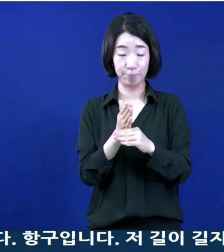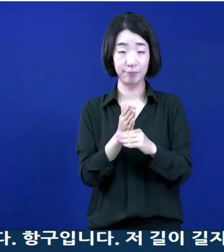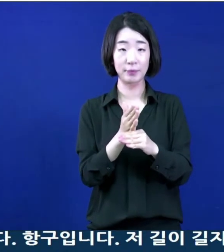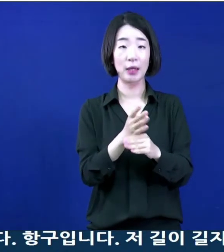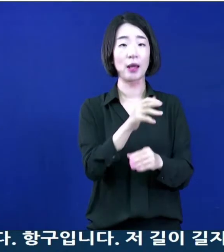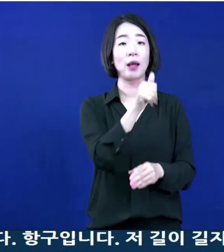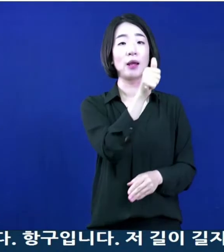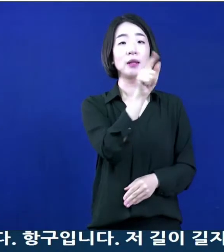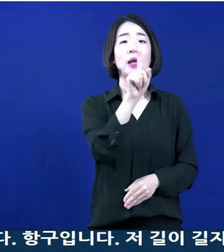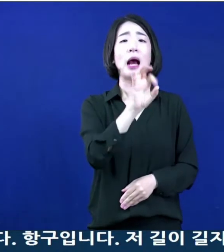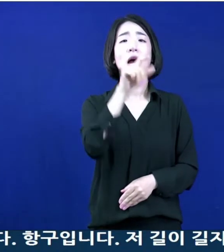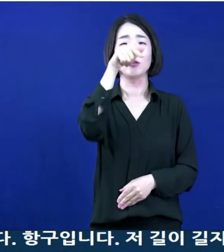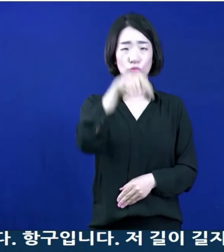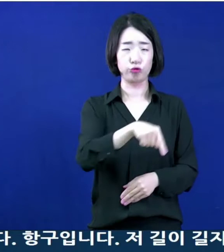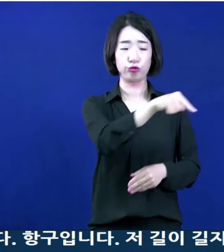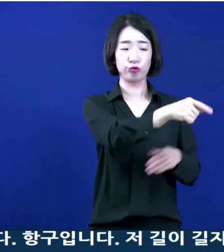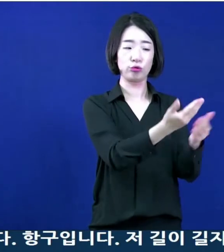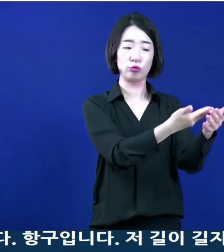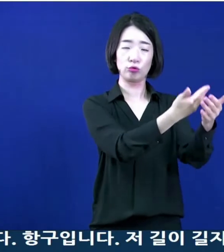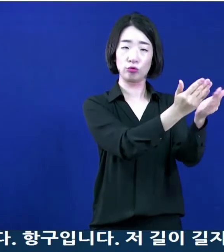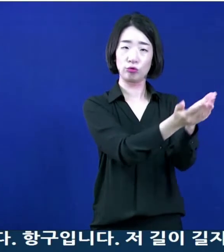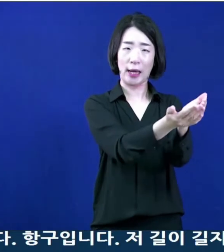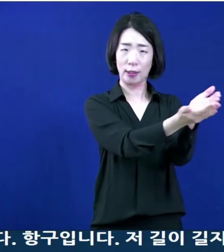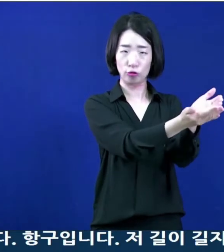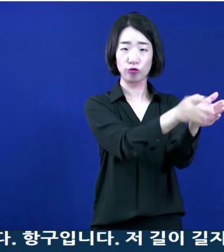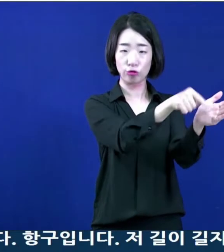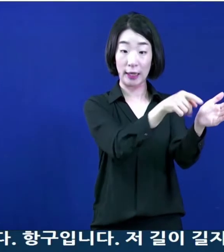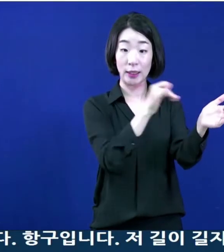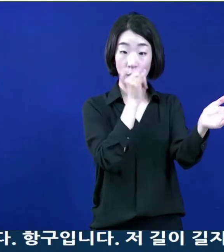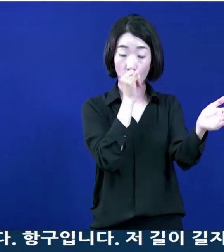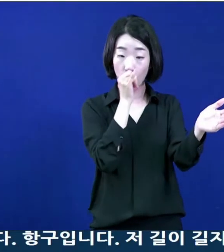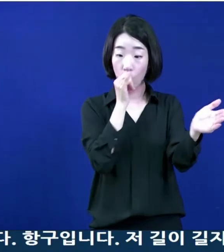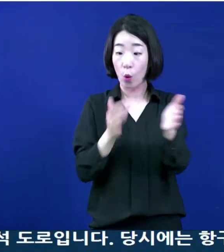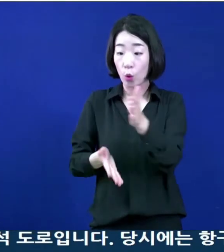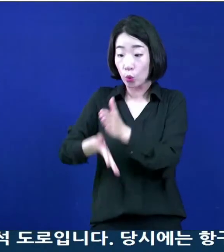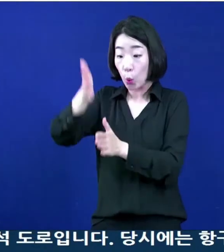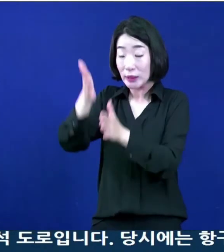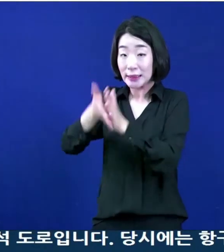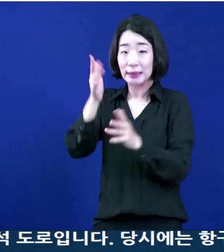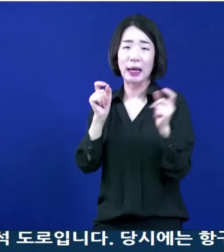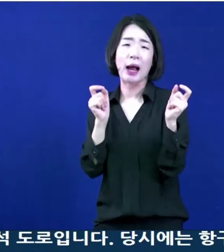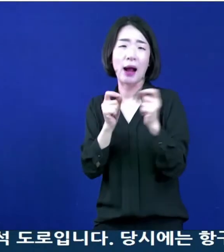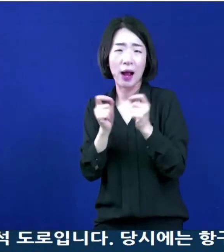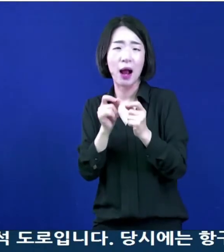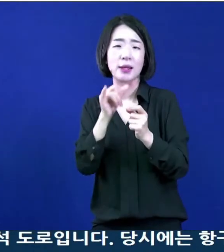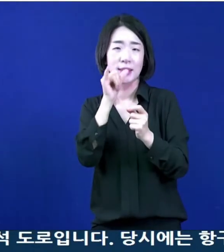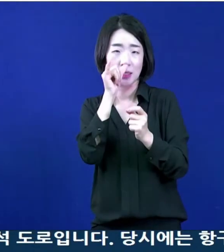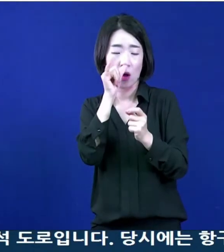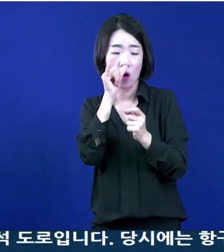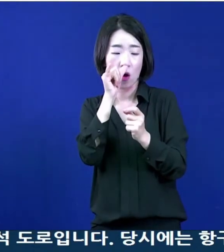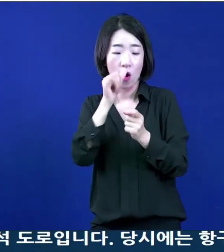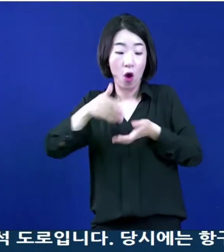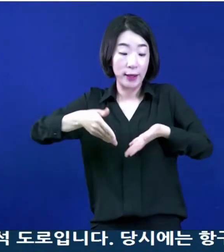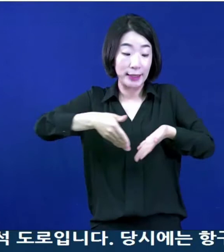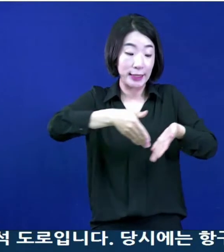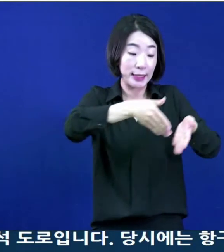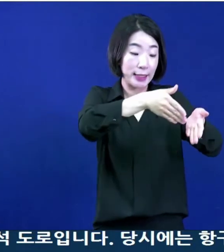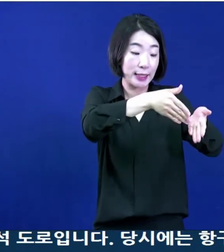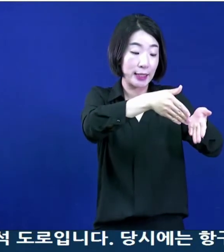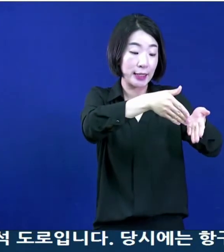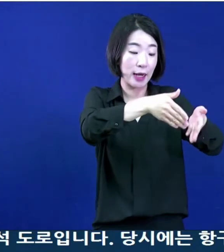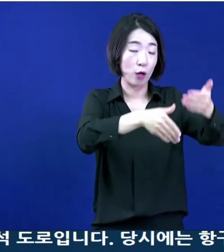굉장히 화려했습니다. 그리고 저렇게 도시 가까이에 항구가 들어와 있어요. 거기서부터 바로 도로를 타고 조금 들어가면 도시가 나오는데 제가 여기서